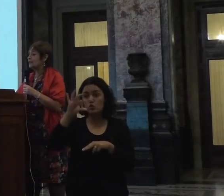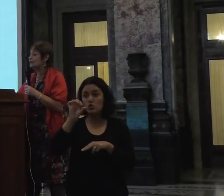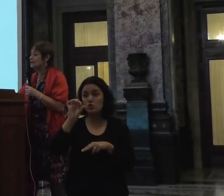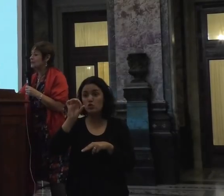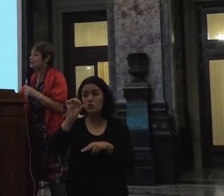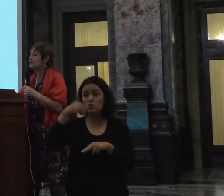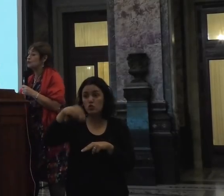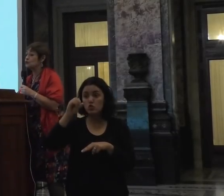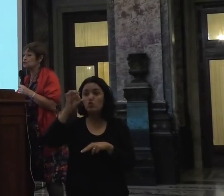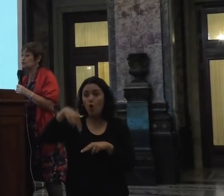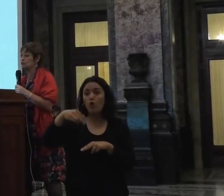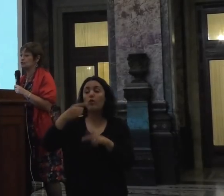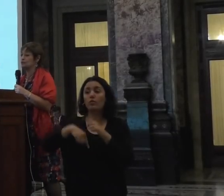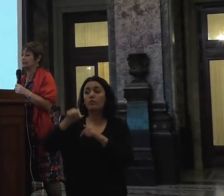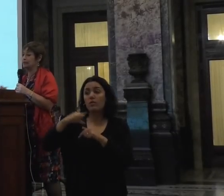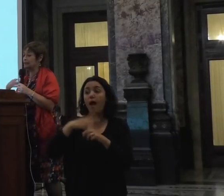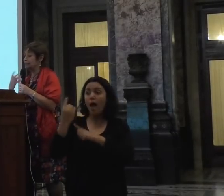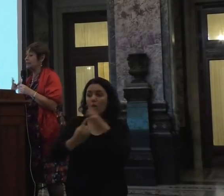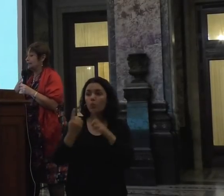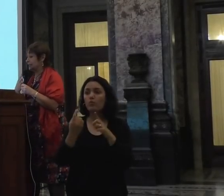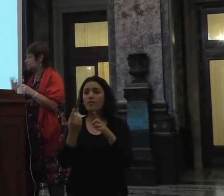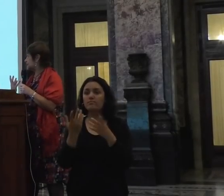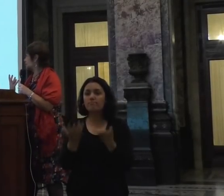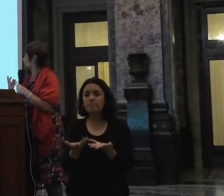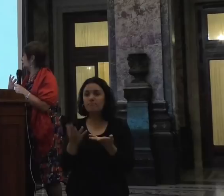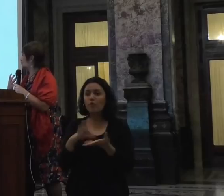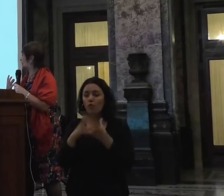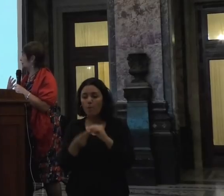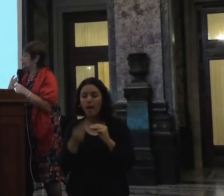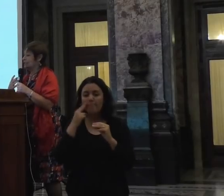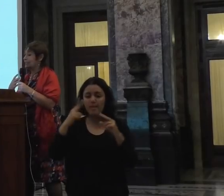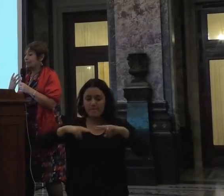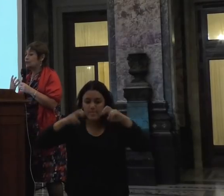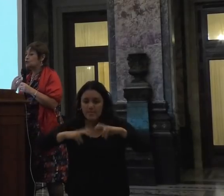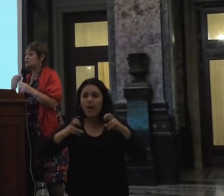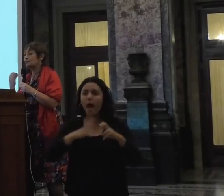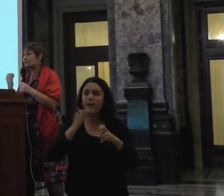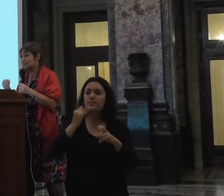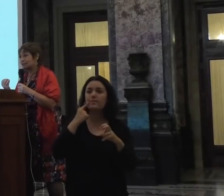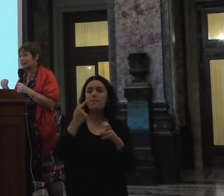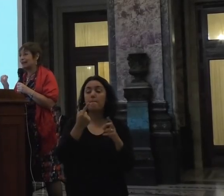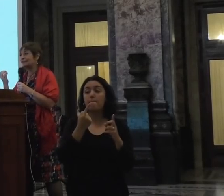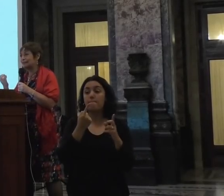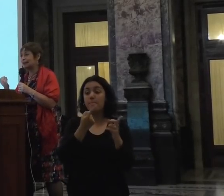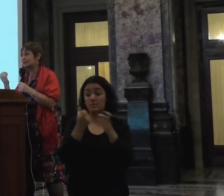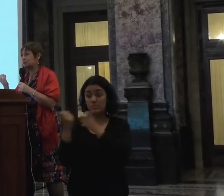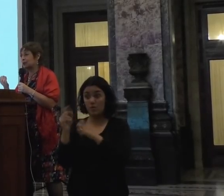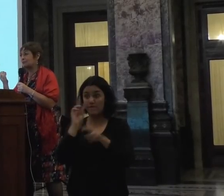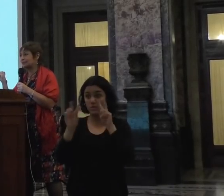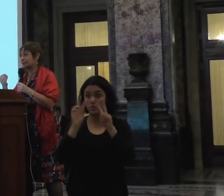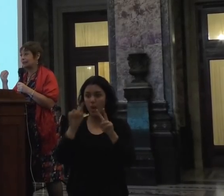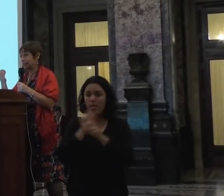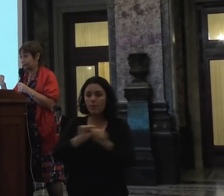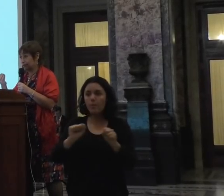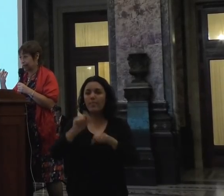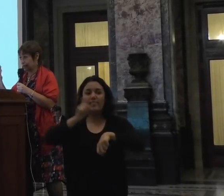Sin embargo, tenemos algunos trucos en la percepción visual que nos permiten alterar